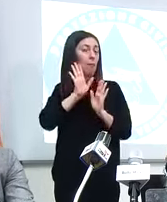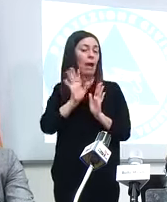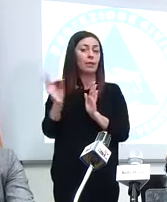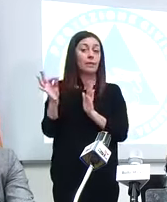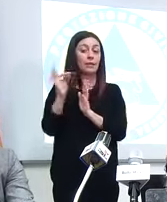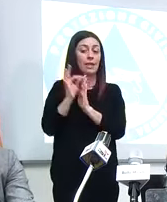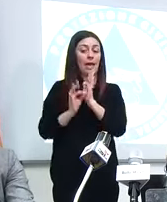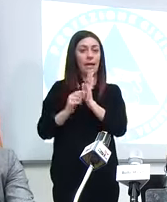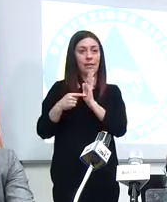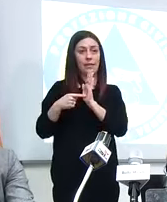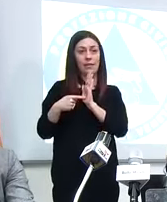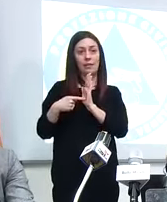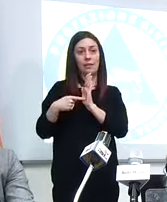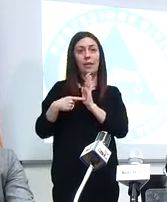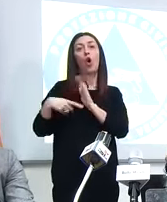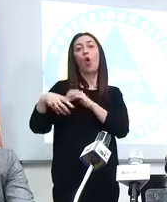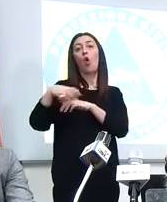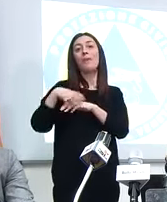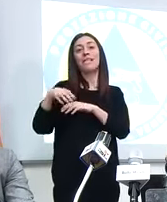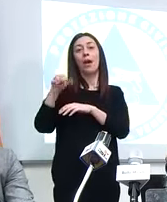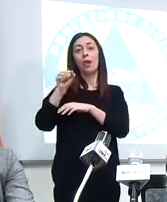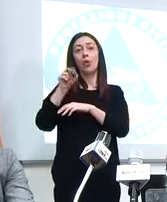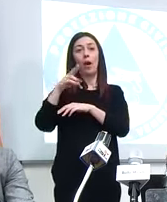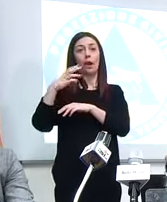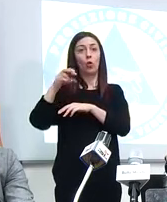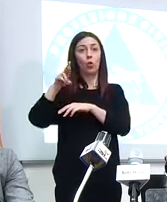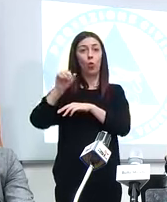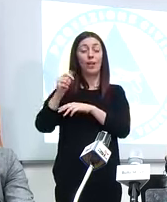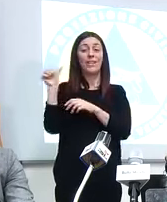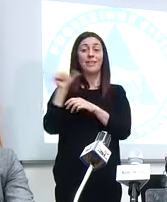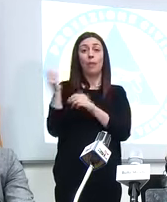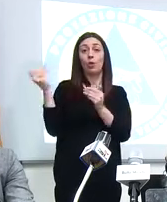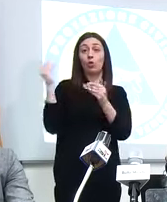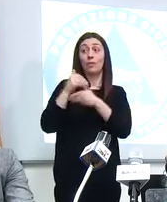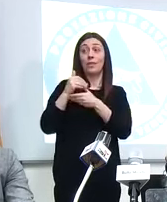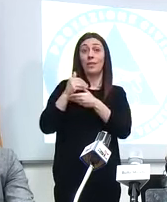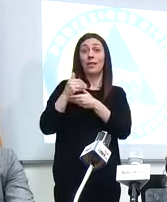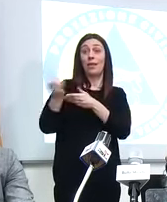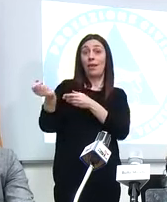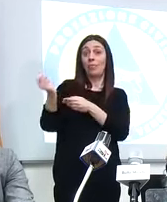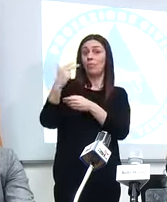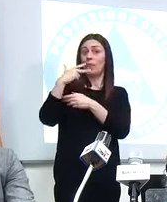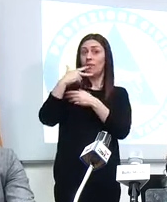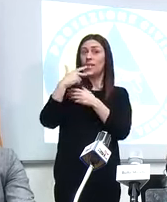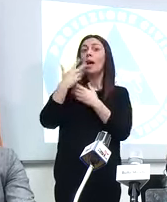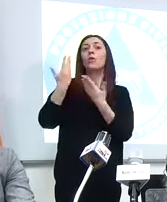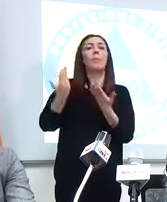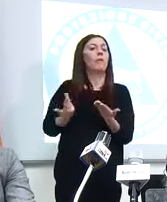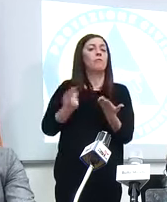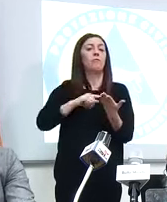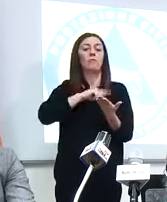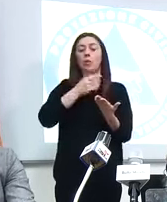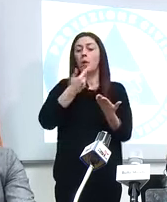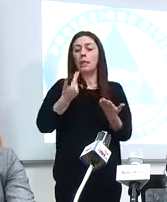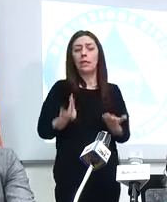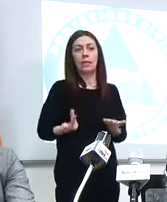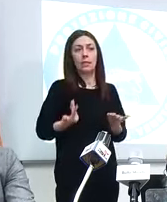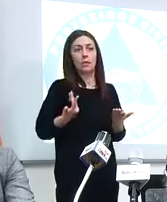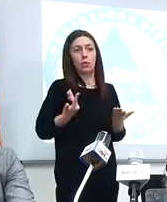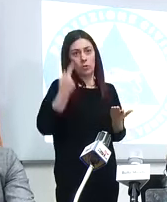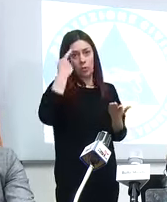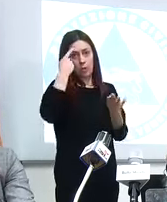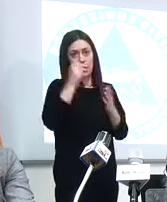dato il commissario Arcuri sabato sera e non abbiamo nessun riscontro. E questo prima